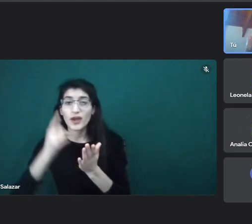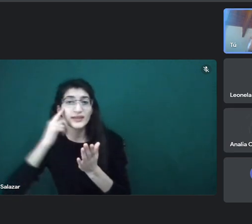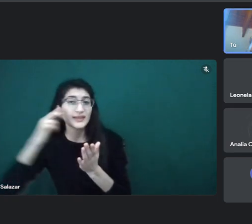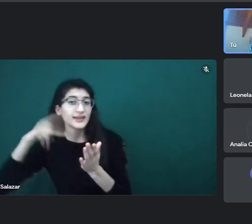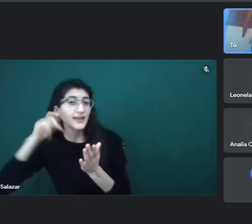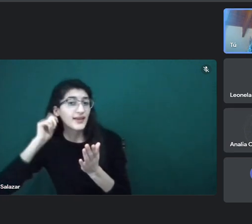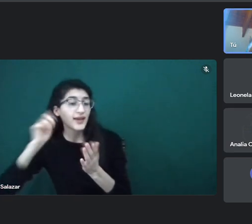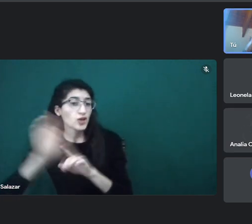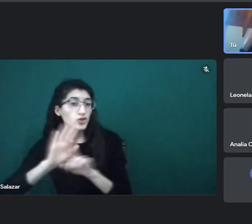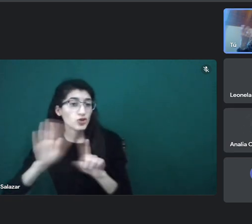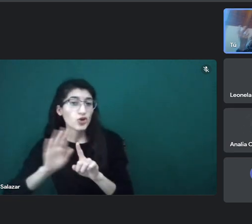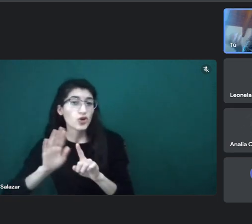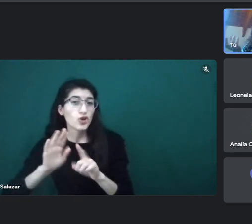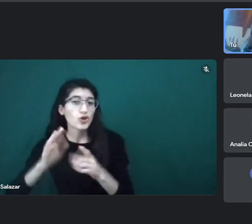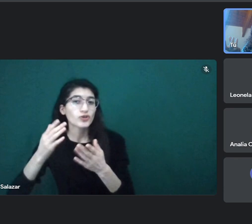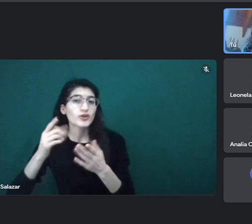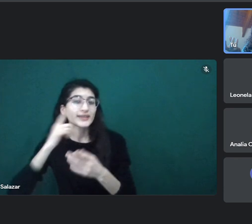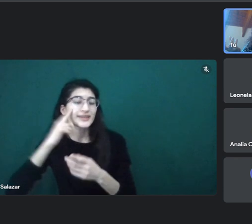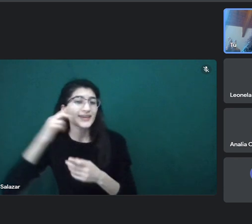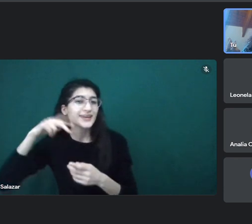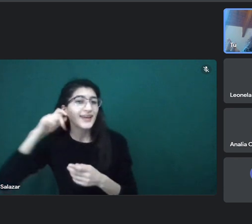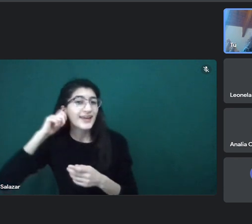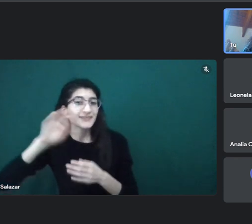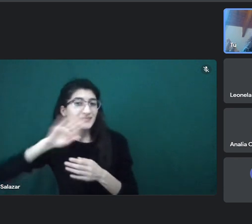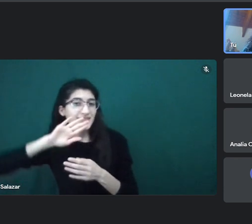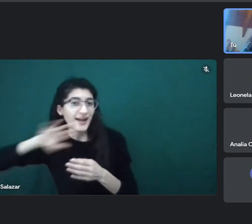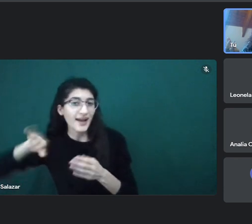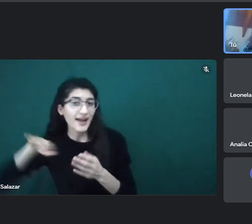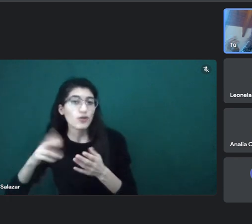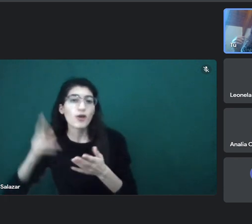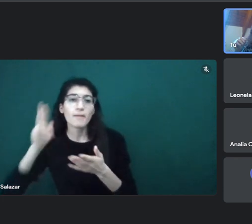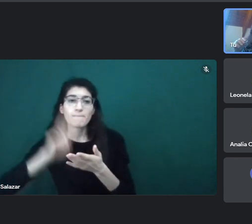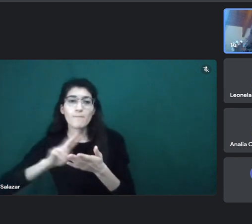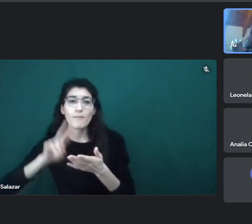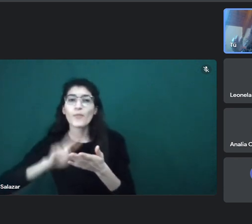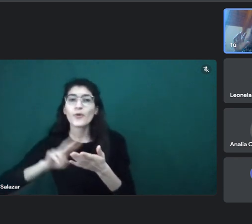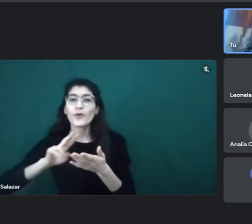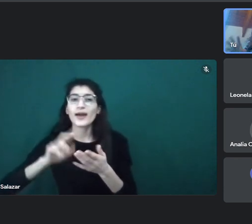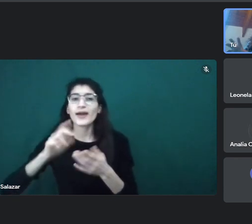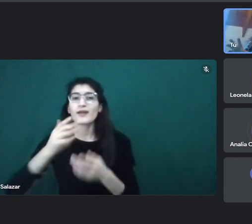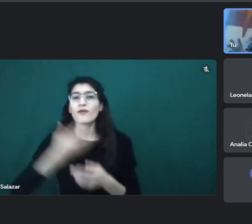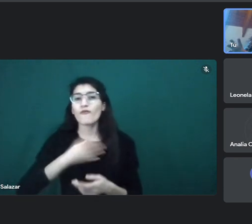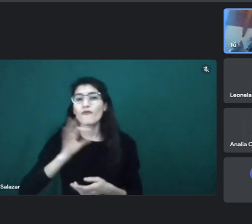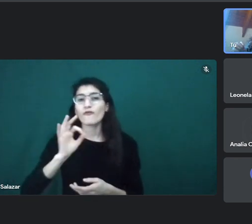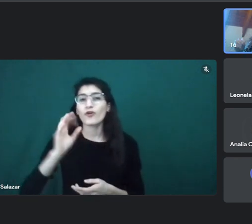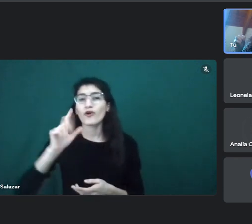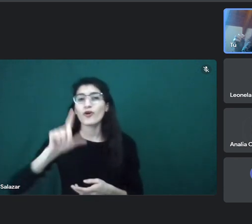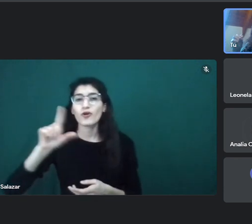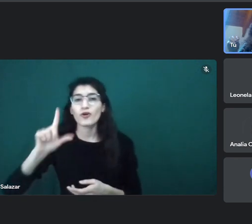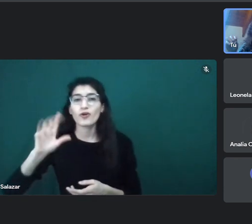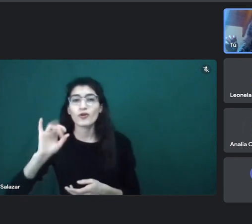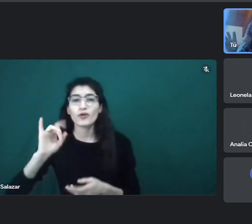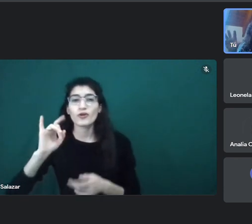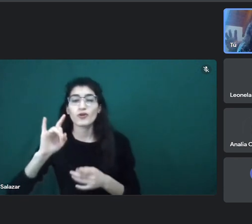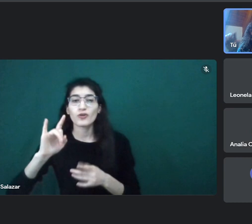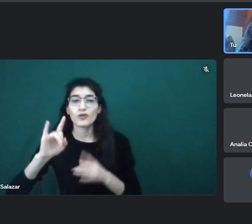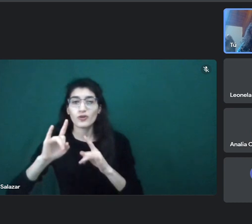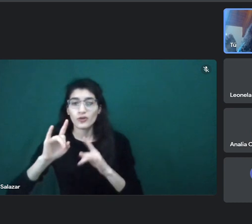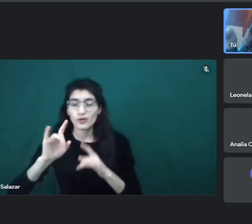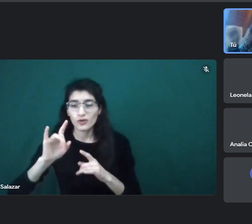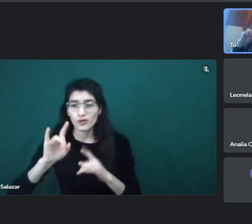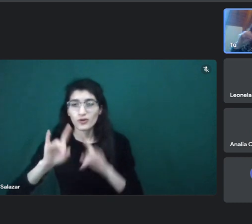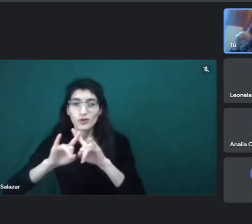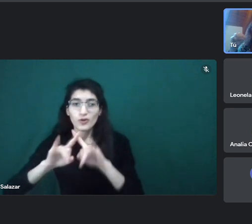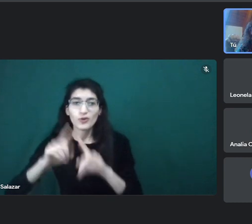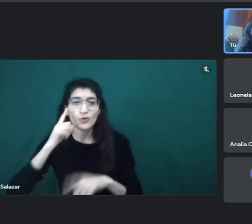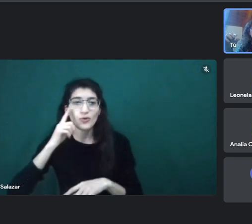ahí adaptarla a la función que cumple. Por ejemplo, promising. Viene del verbo que se escribe